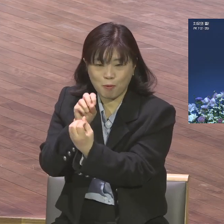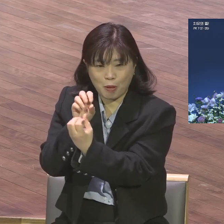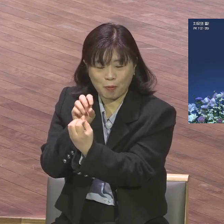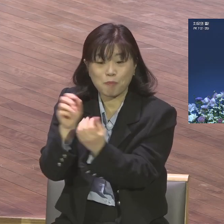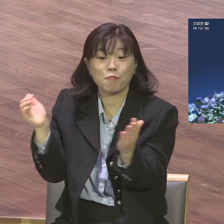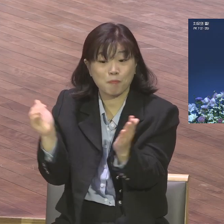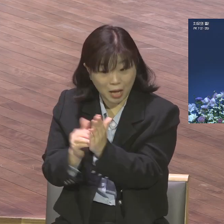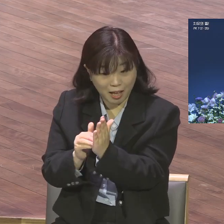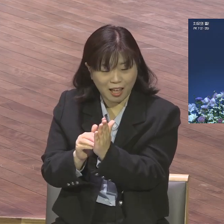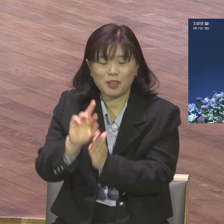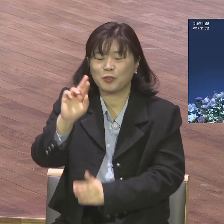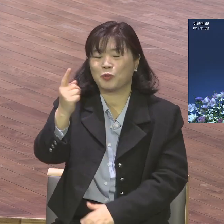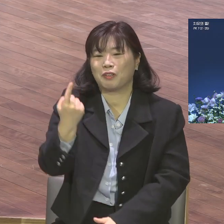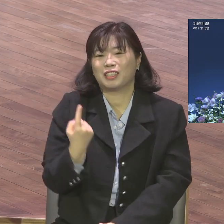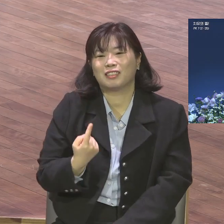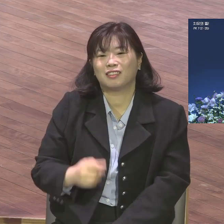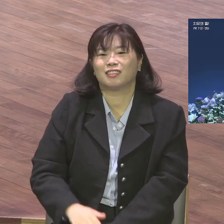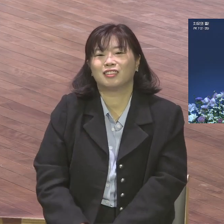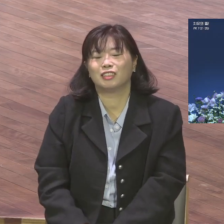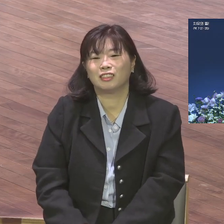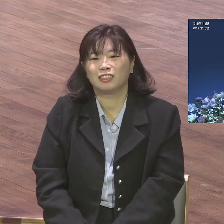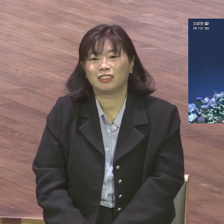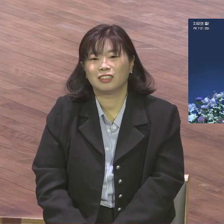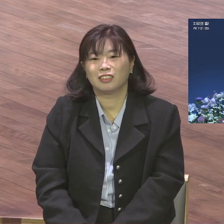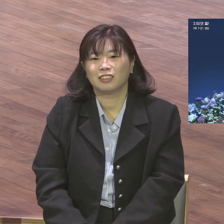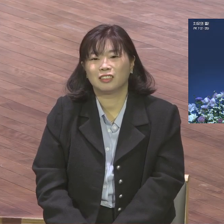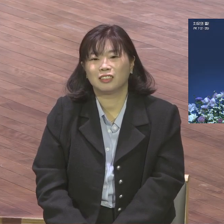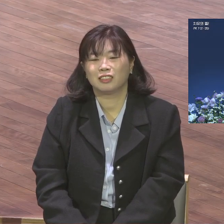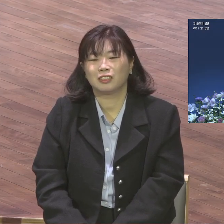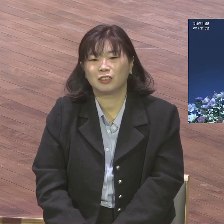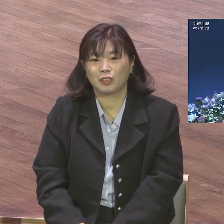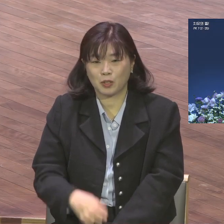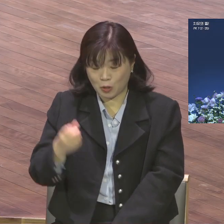교회 청년의 출신인데 남편이